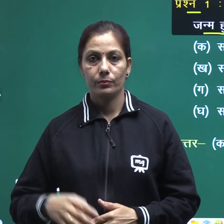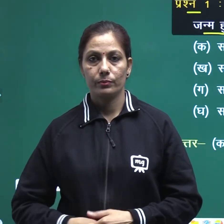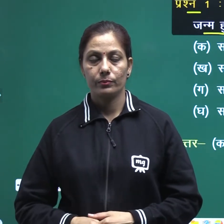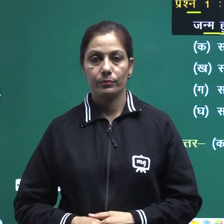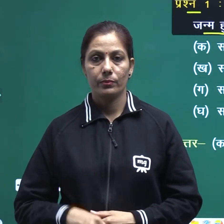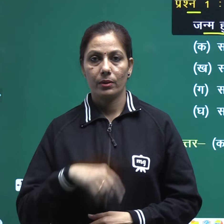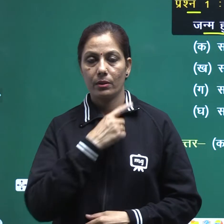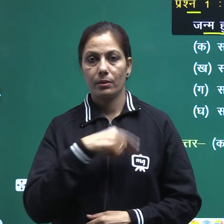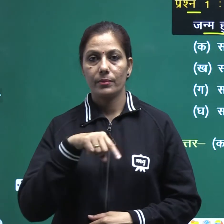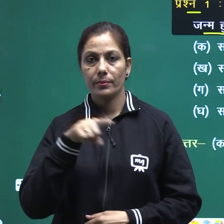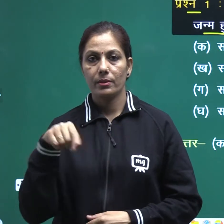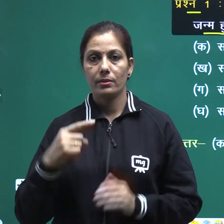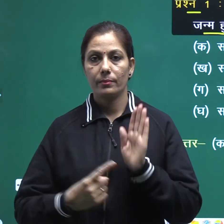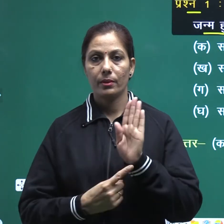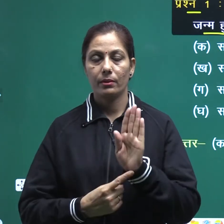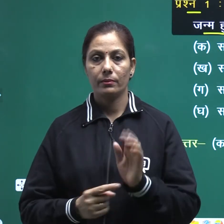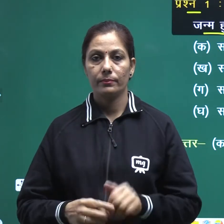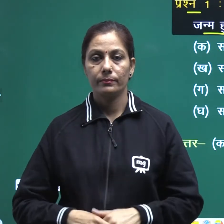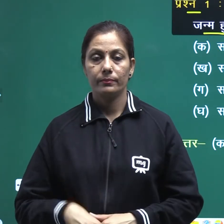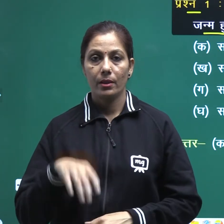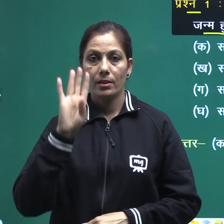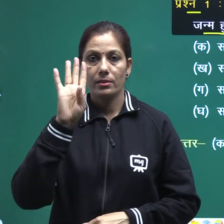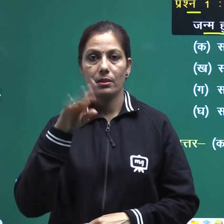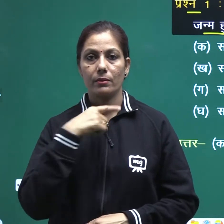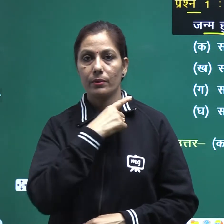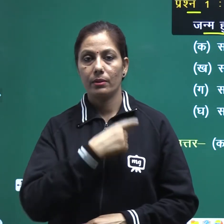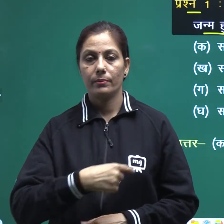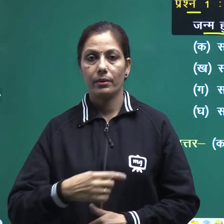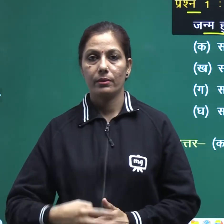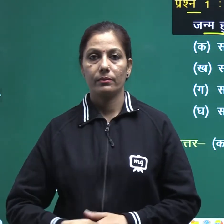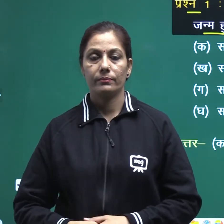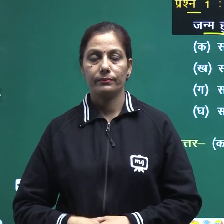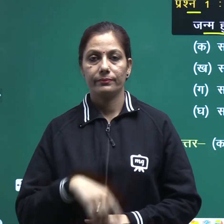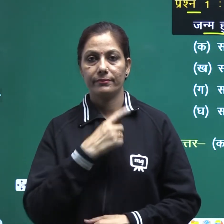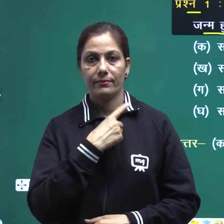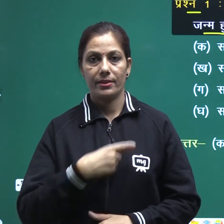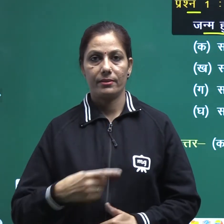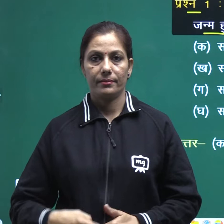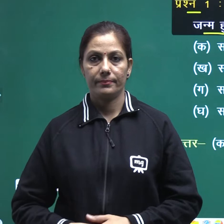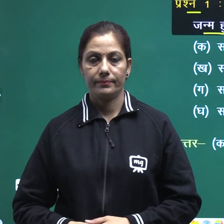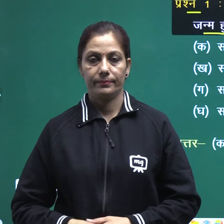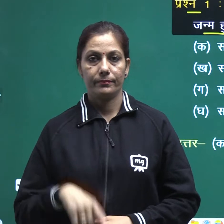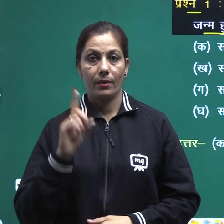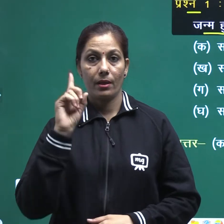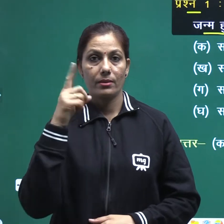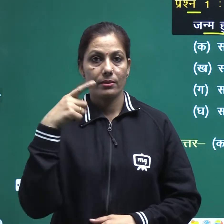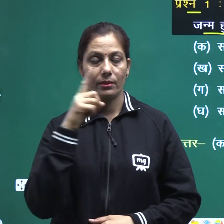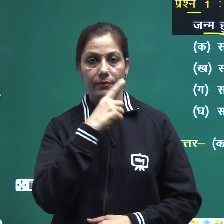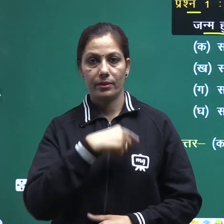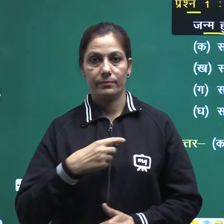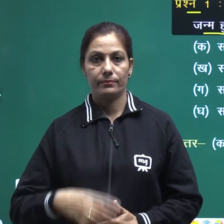यह आपके सामने 84 विकल्प है मैं इसमें से एक सही